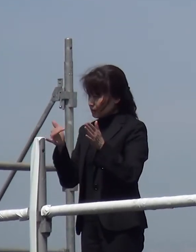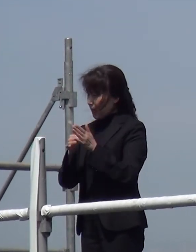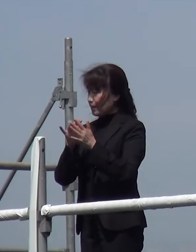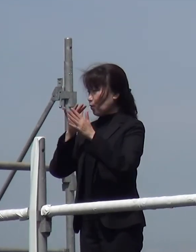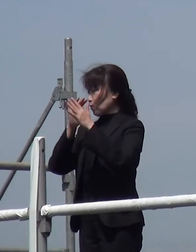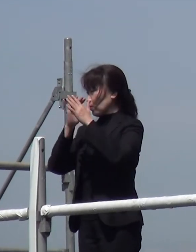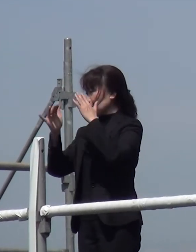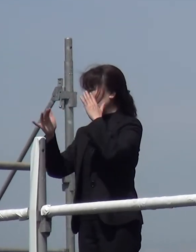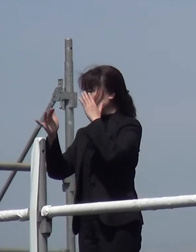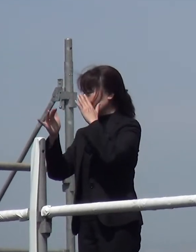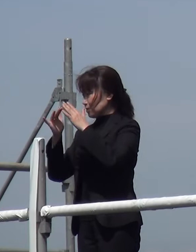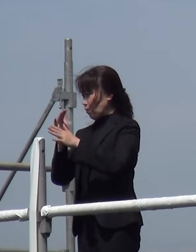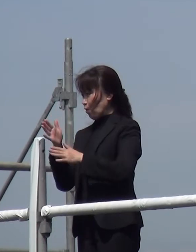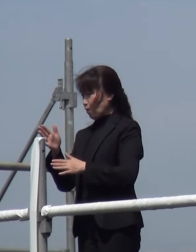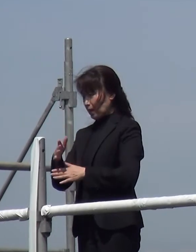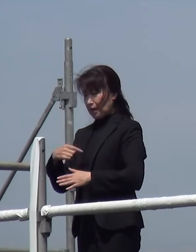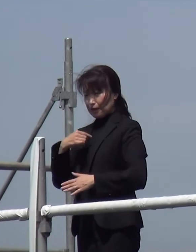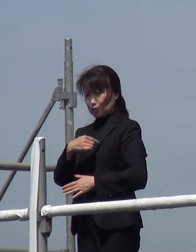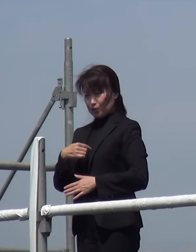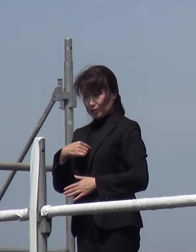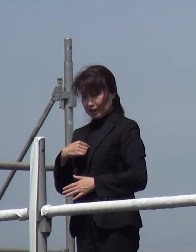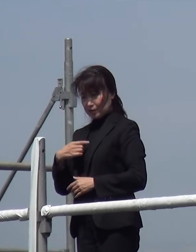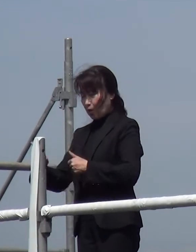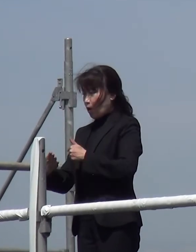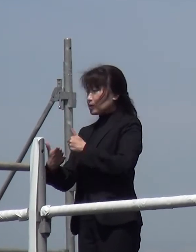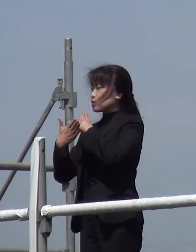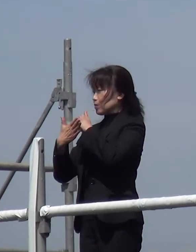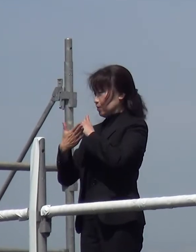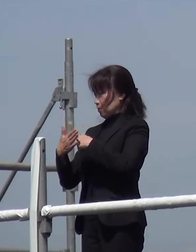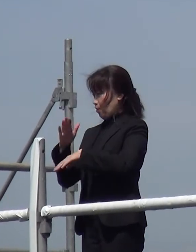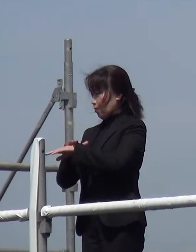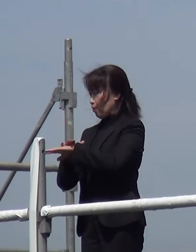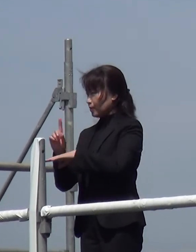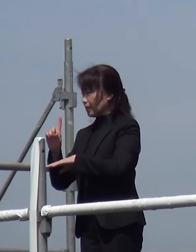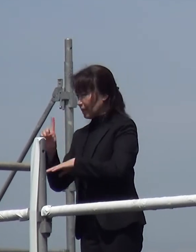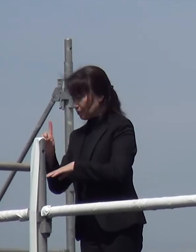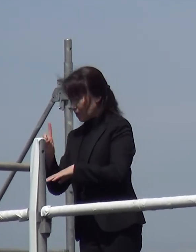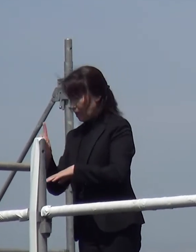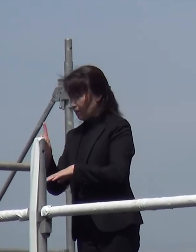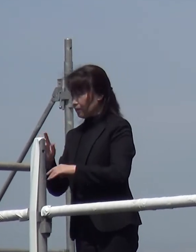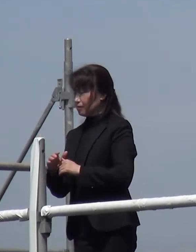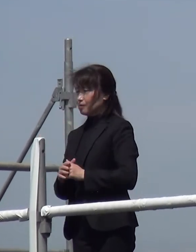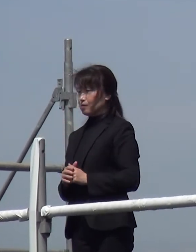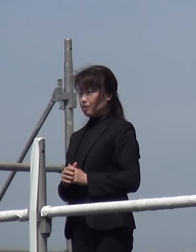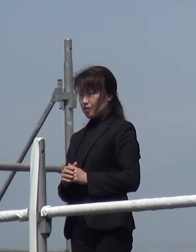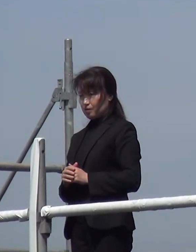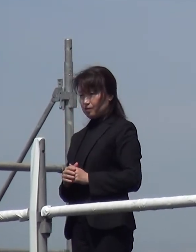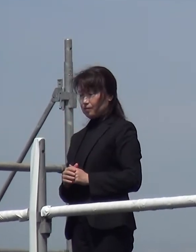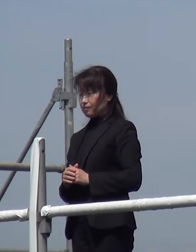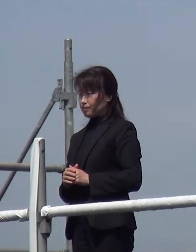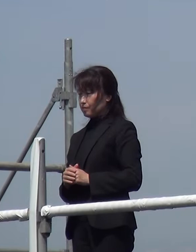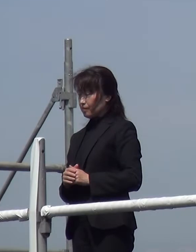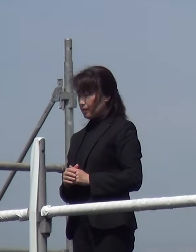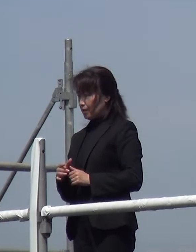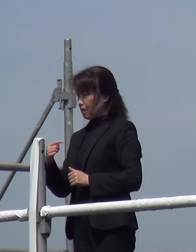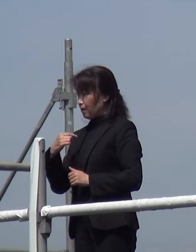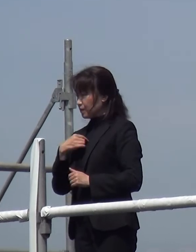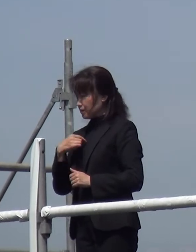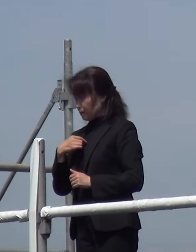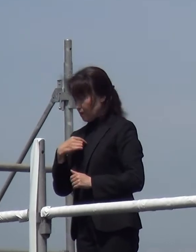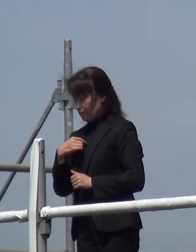から自分たち自身を救うかということでした。でそれが私